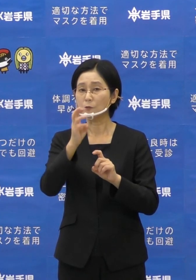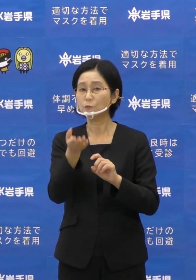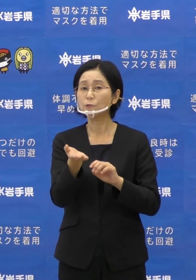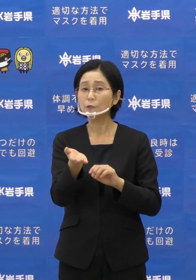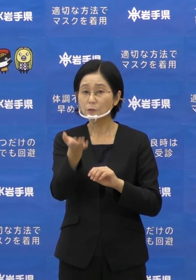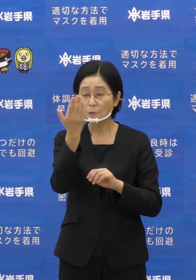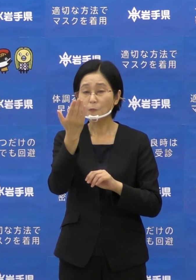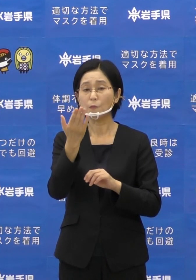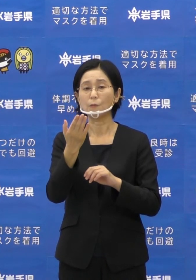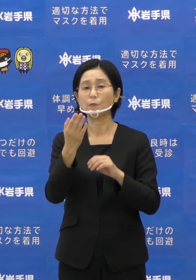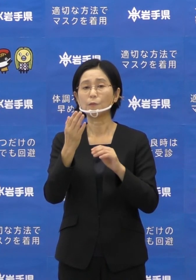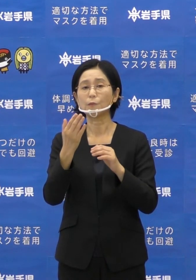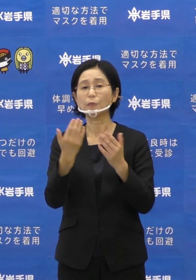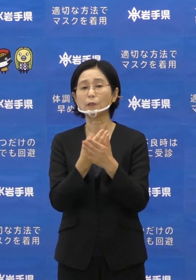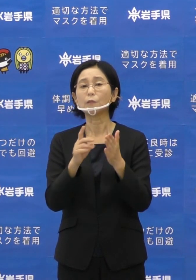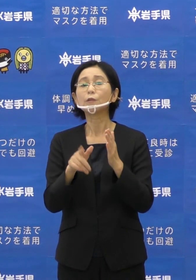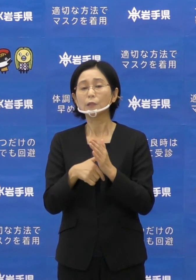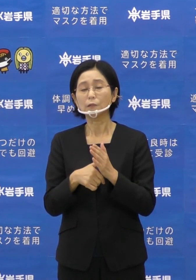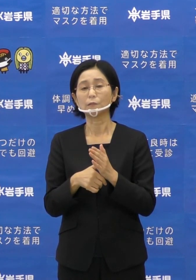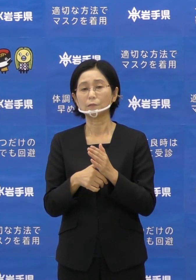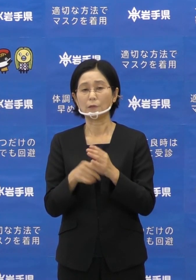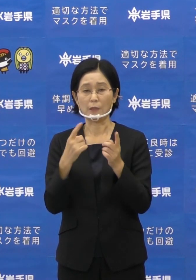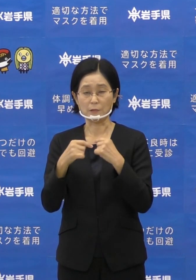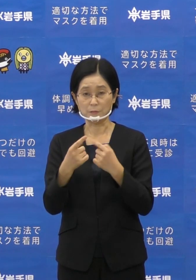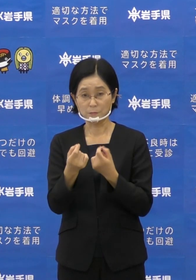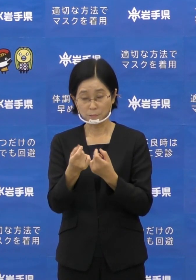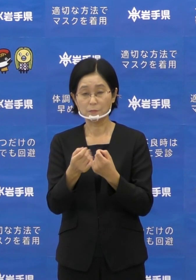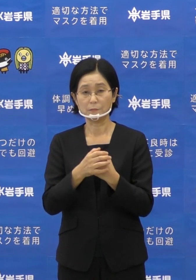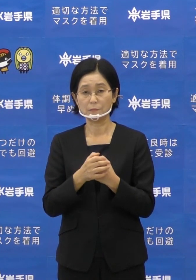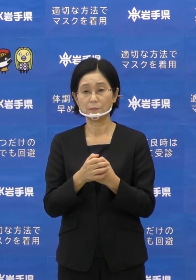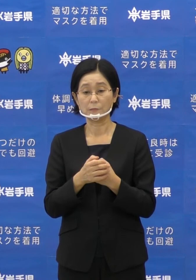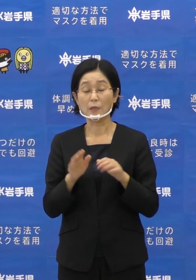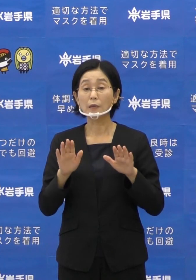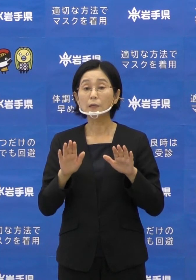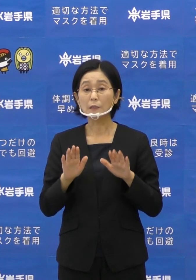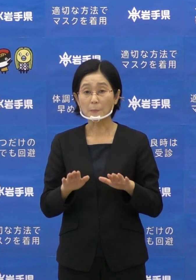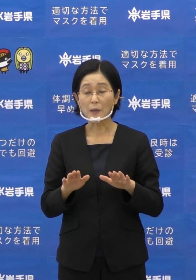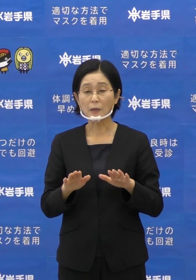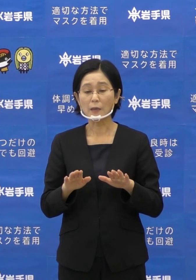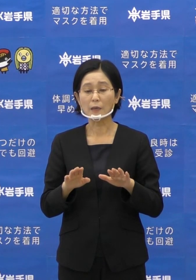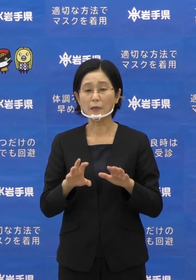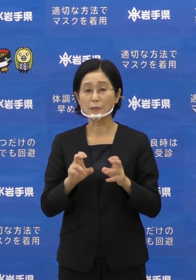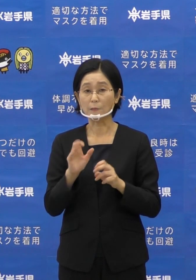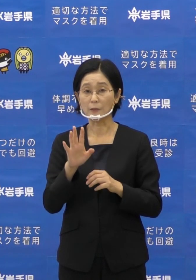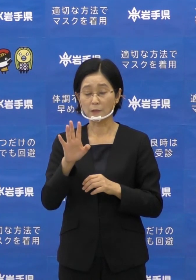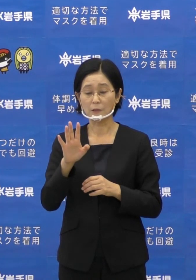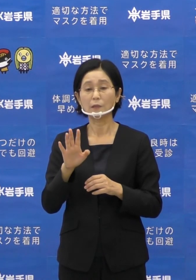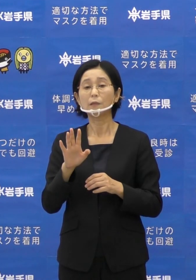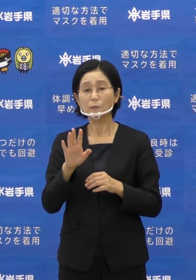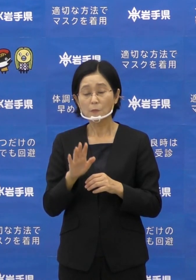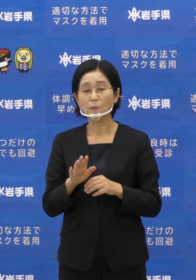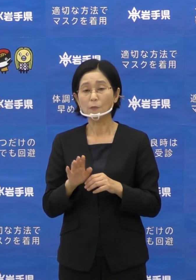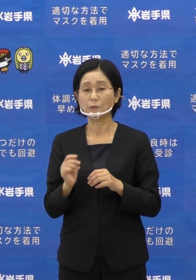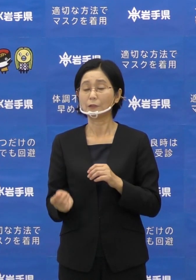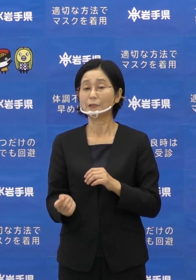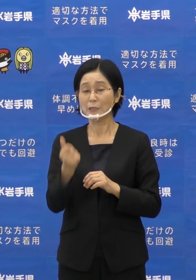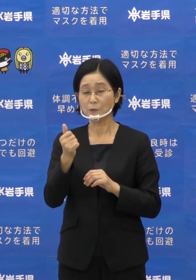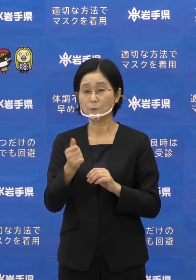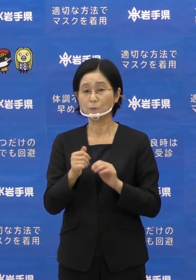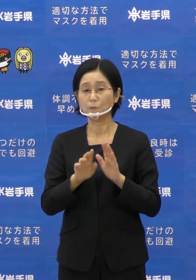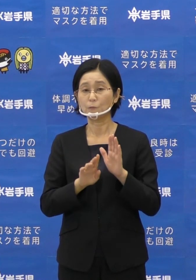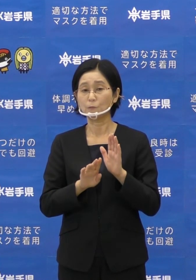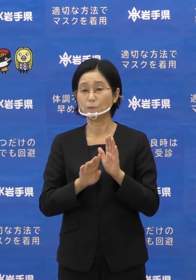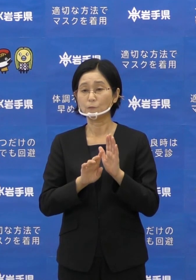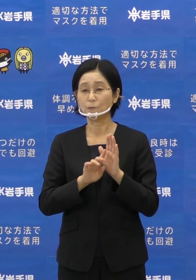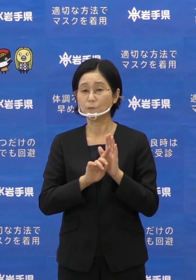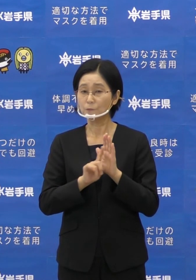だったと思うんですけど、 まずその現時点で出ています県独自の緊急事態宣言の効果につい